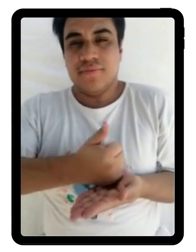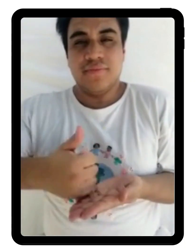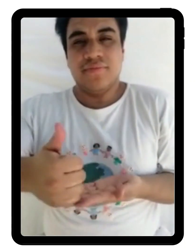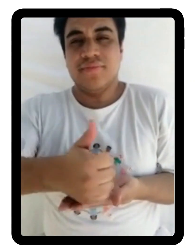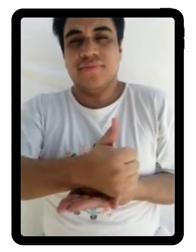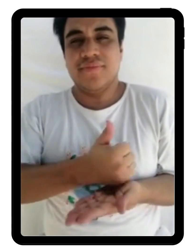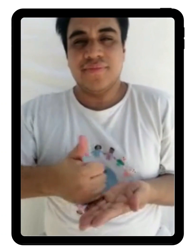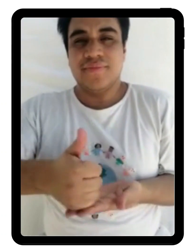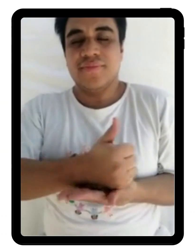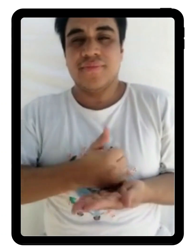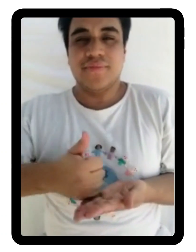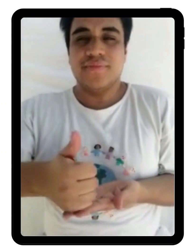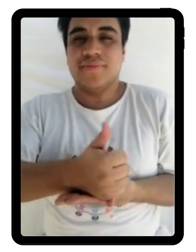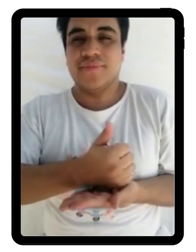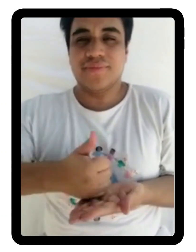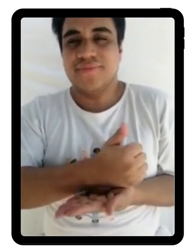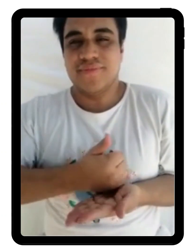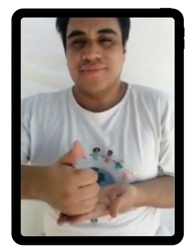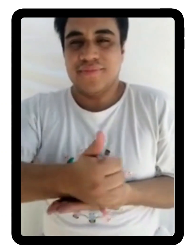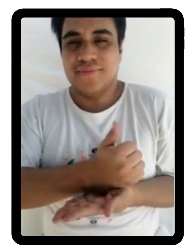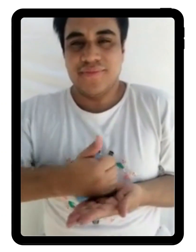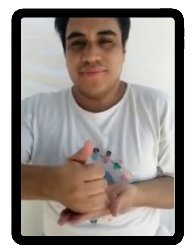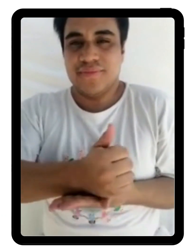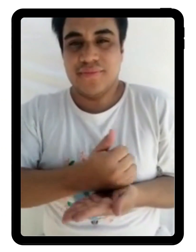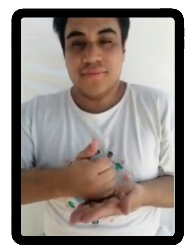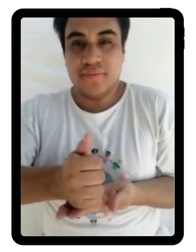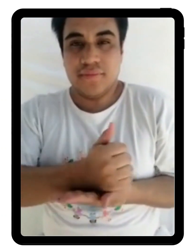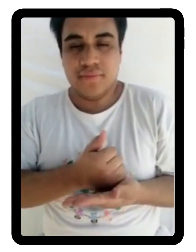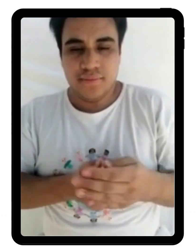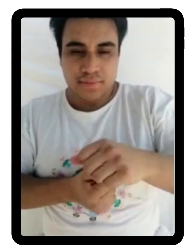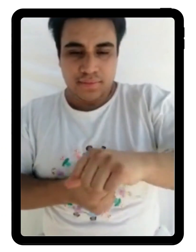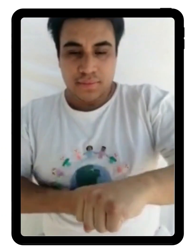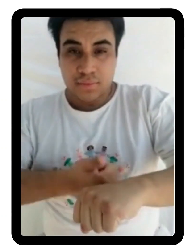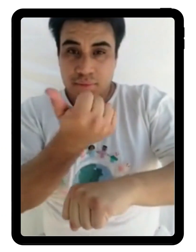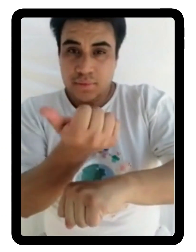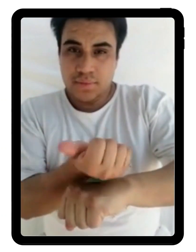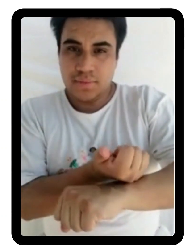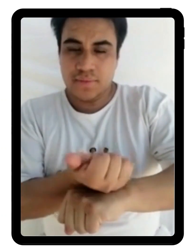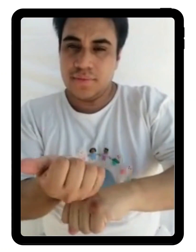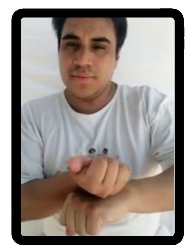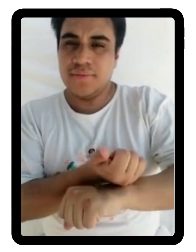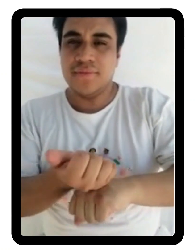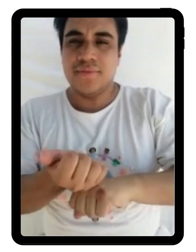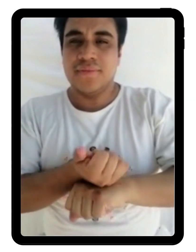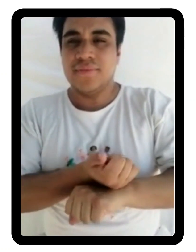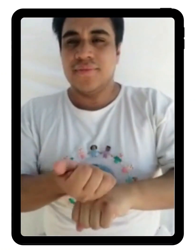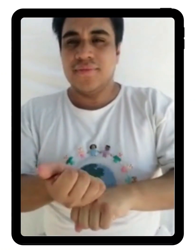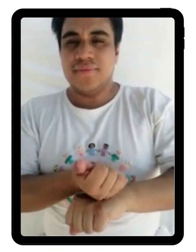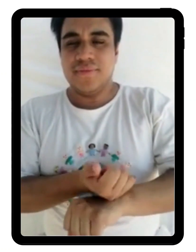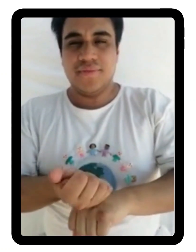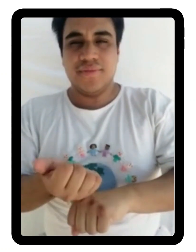color azul. El baúl en un castillo amarillo, amarillo,